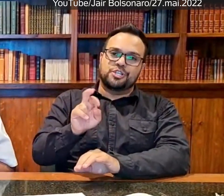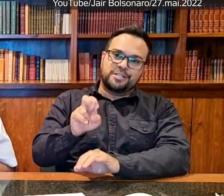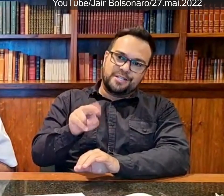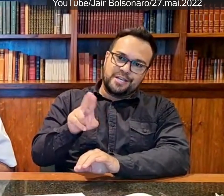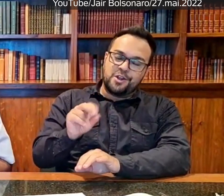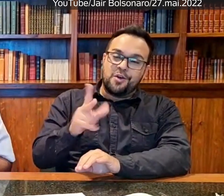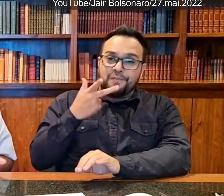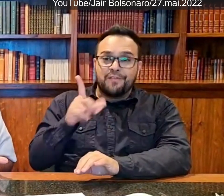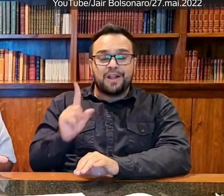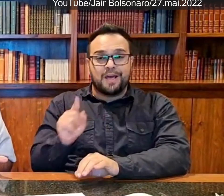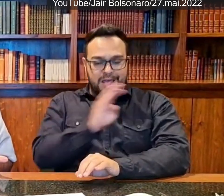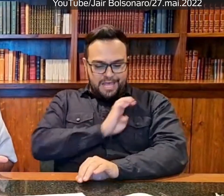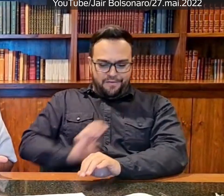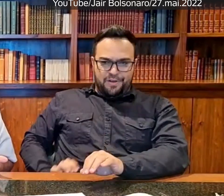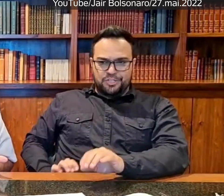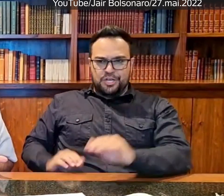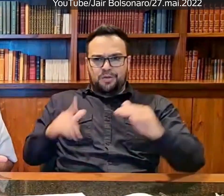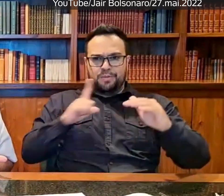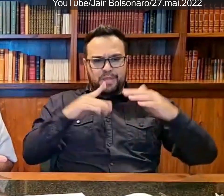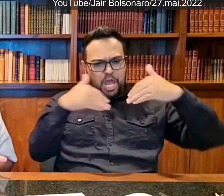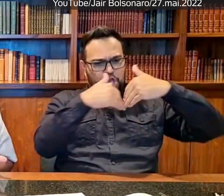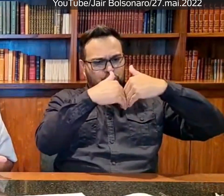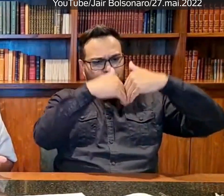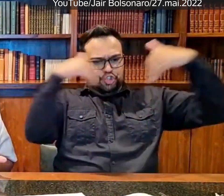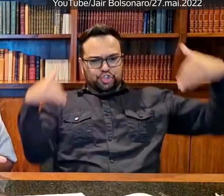Vai falar que os evangélicos estão divididos?